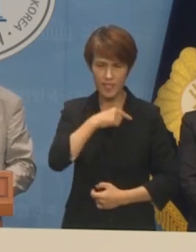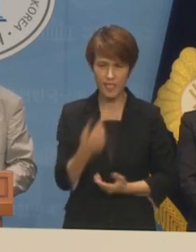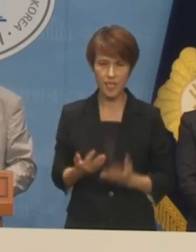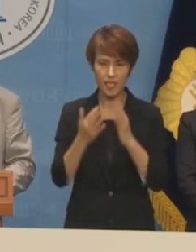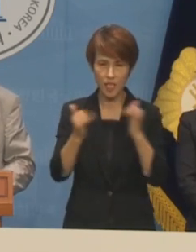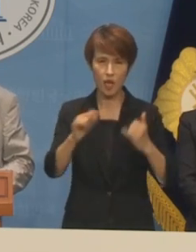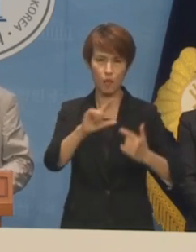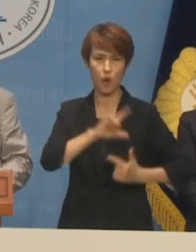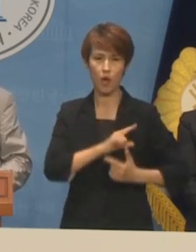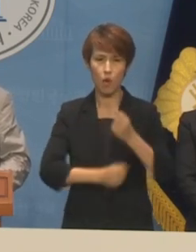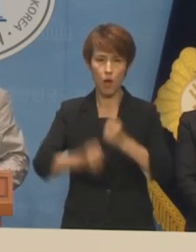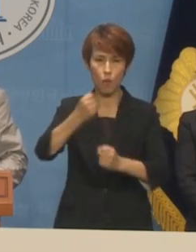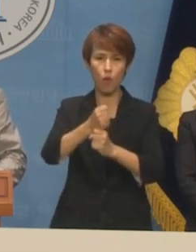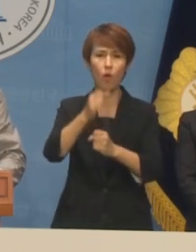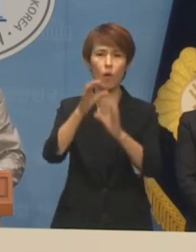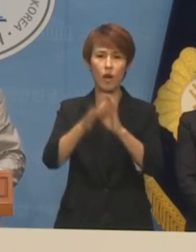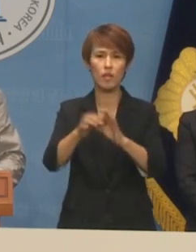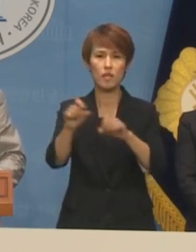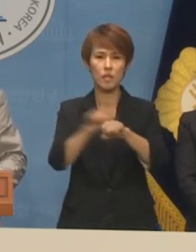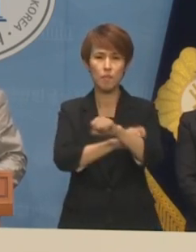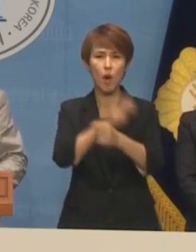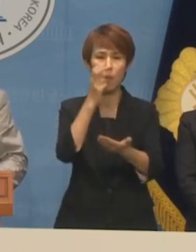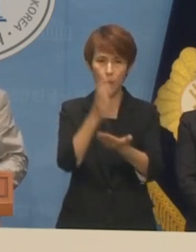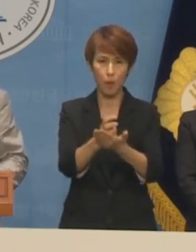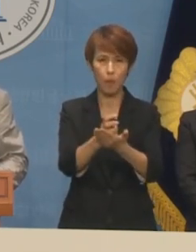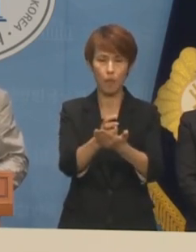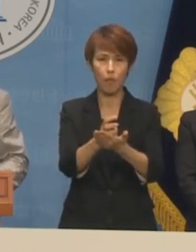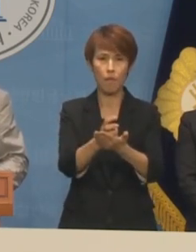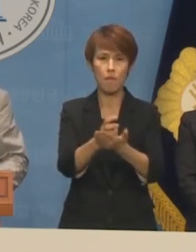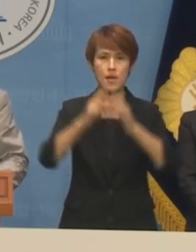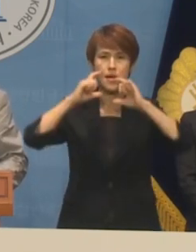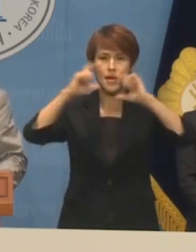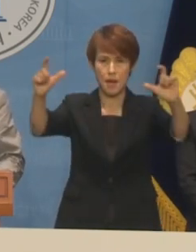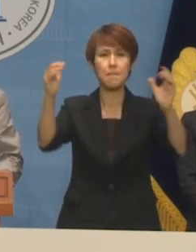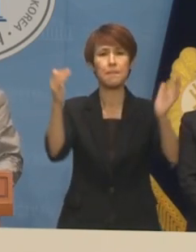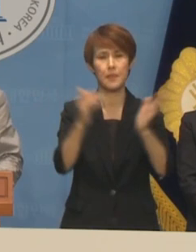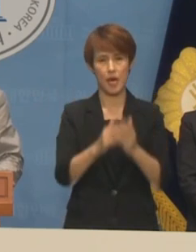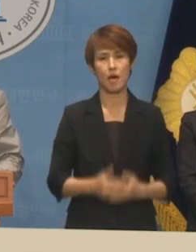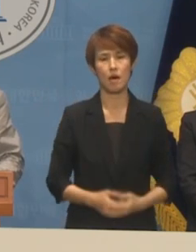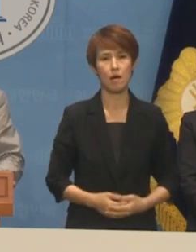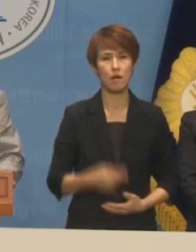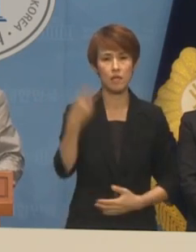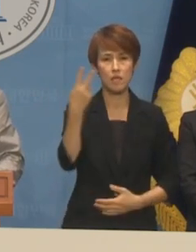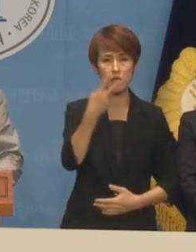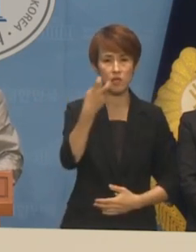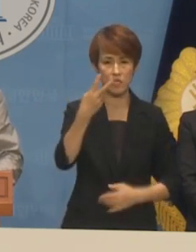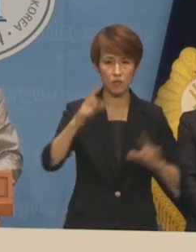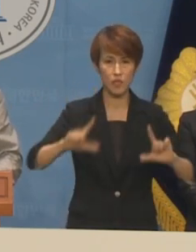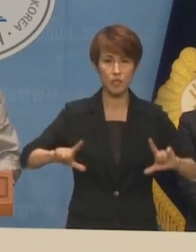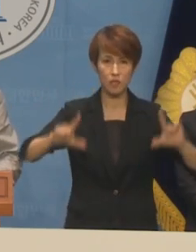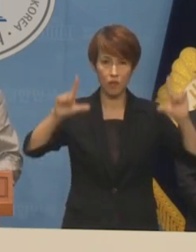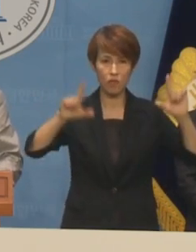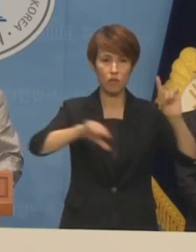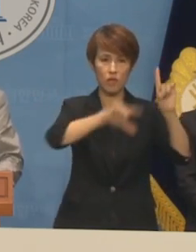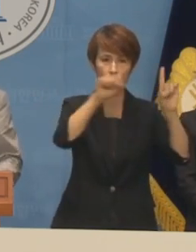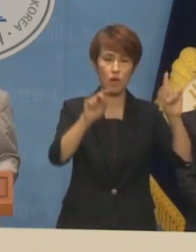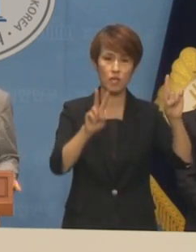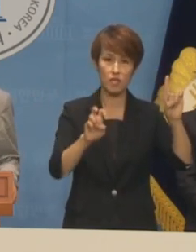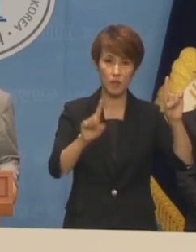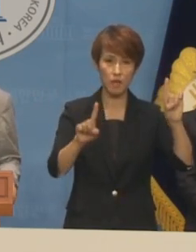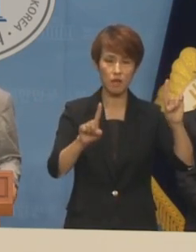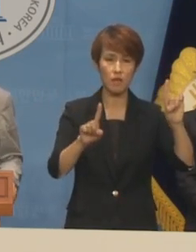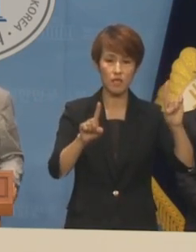명예회복에 관한 특별법 이하 여순 특별법이 공포되었습니다. 2022년 1월 21일